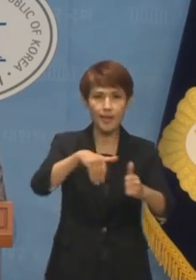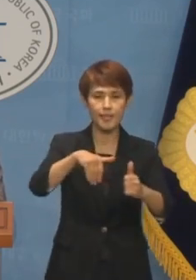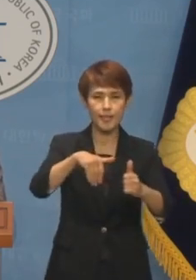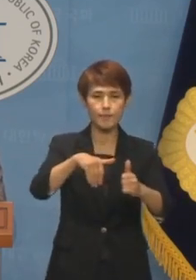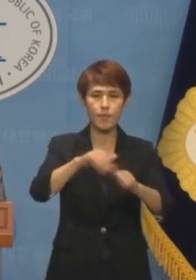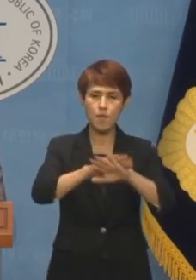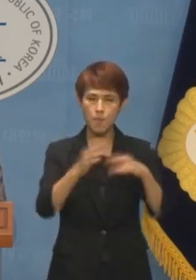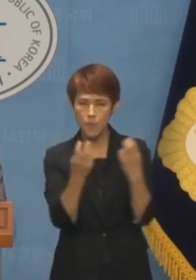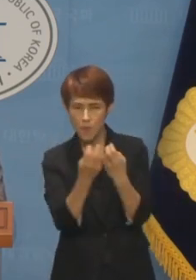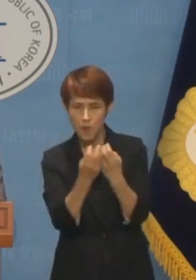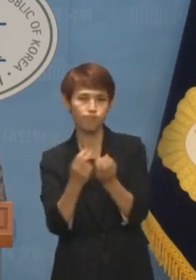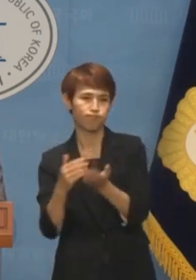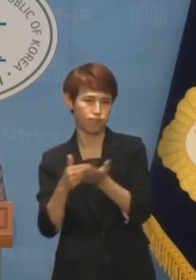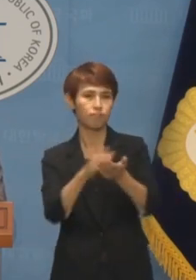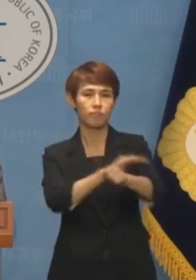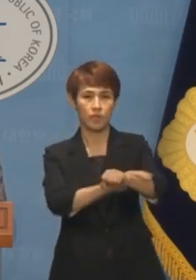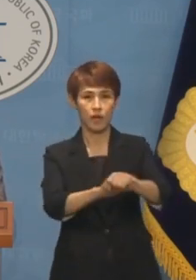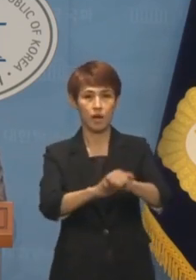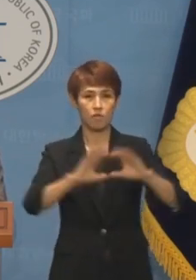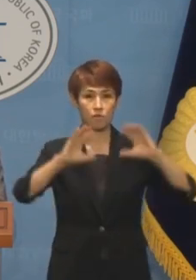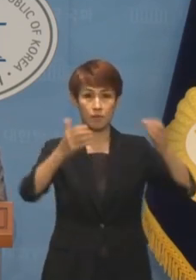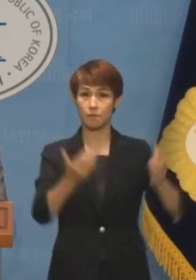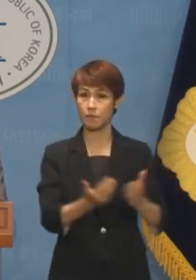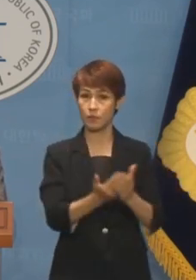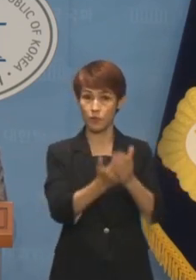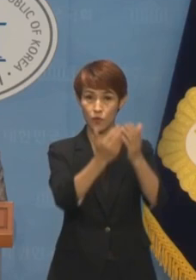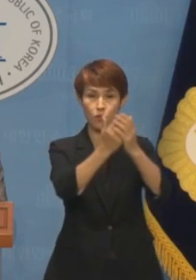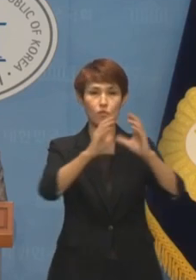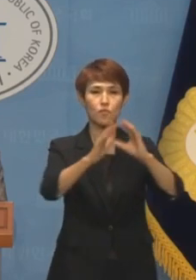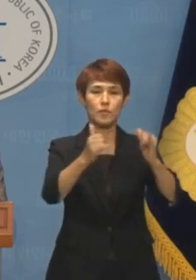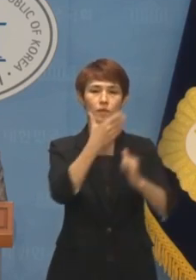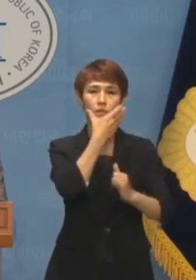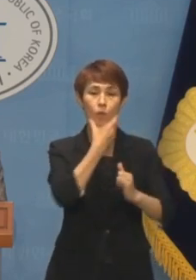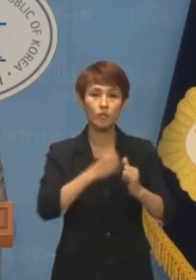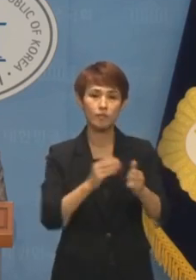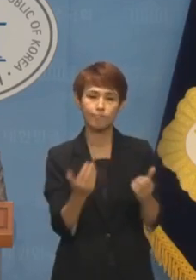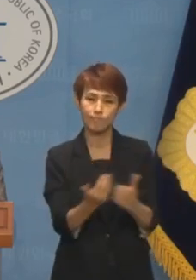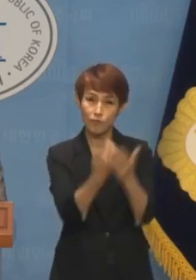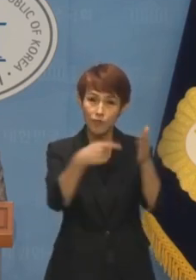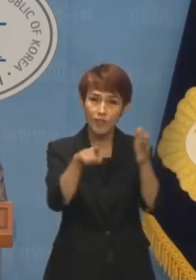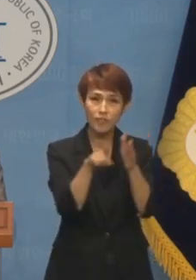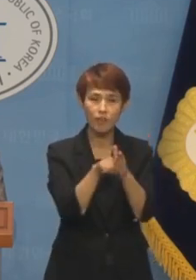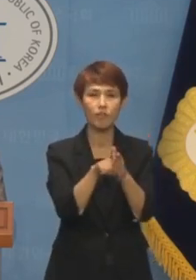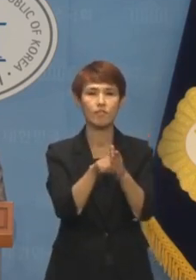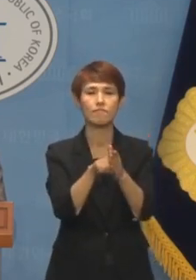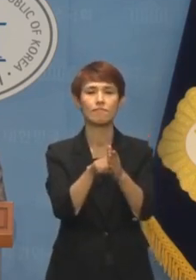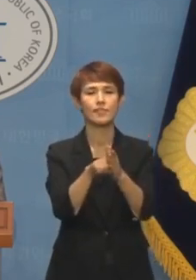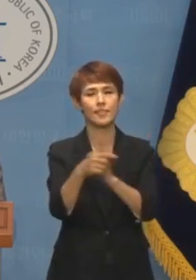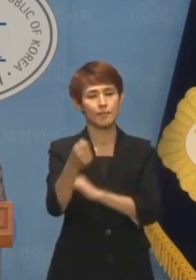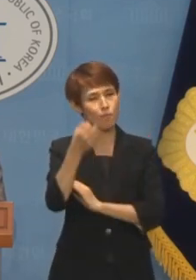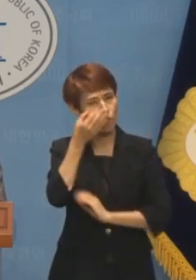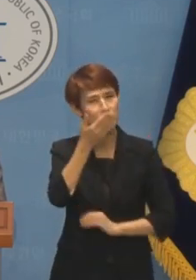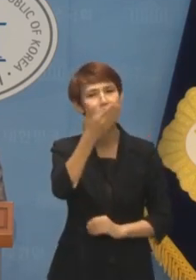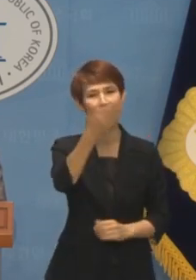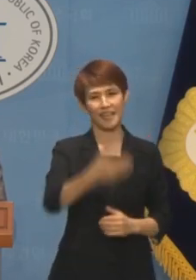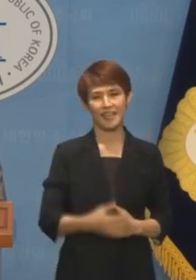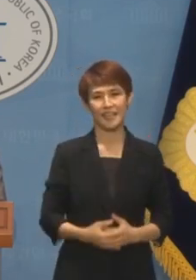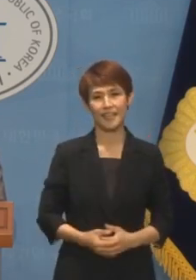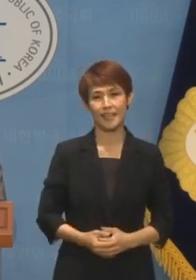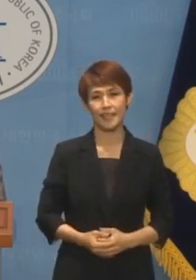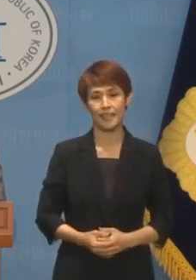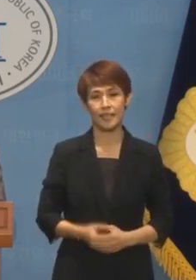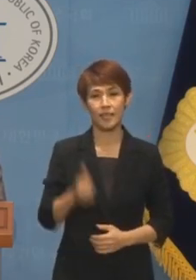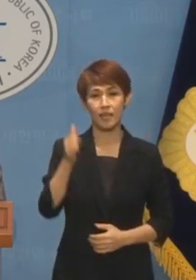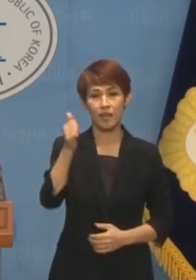대안을 제시하며 국가 발전과 국민 복지 향상을 위해 역량을 발휘할 것입니다.